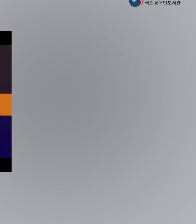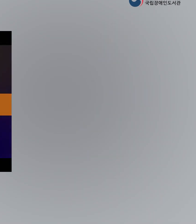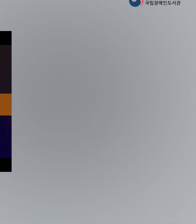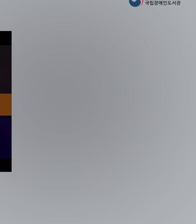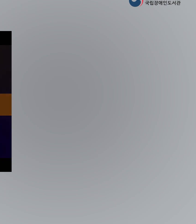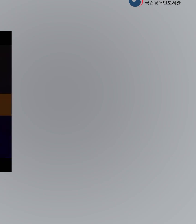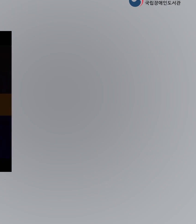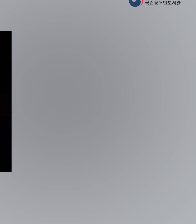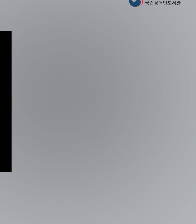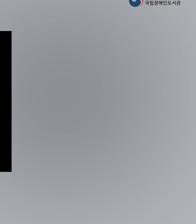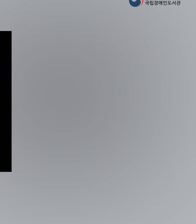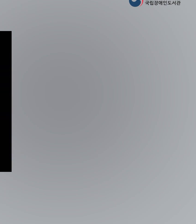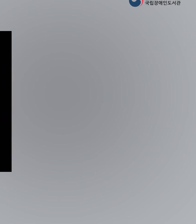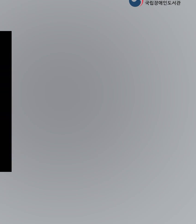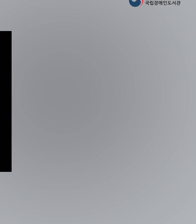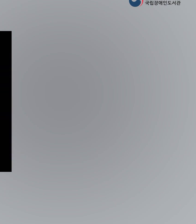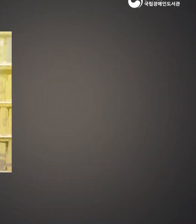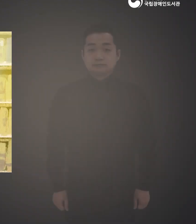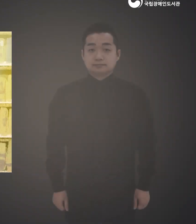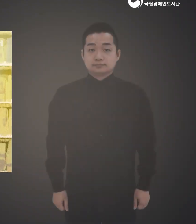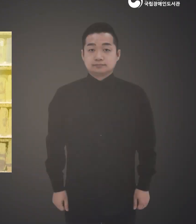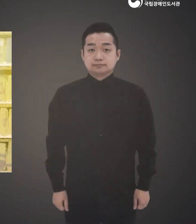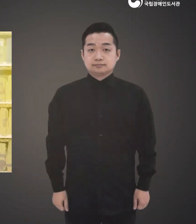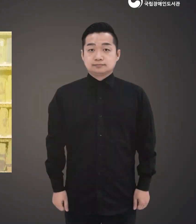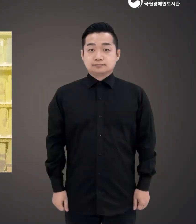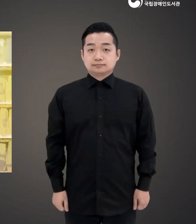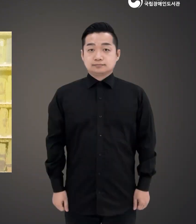출판사, 미디어숲.